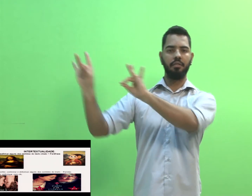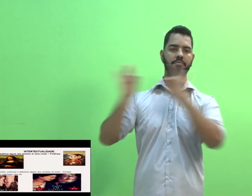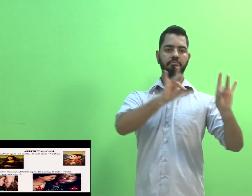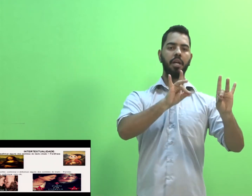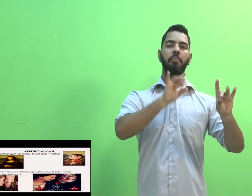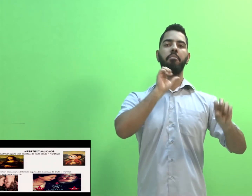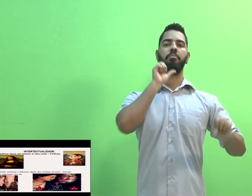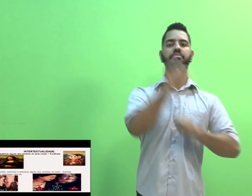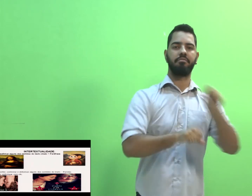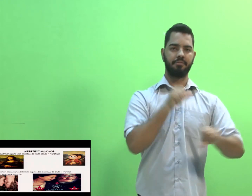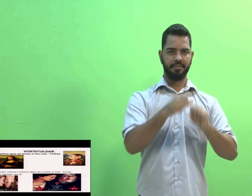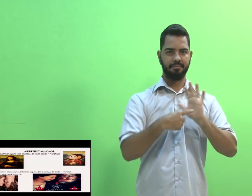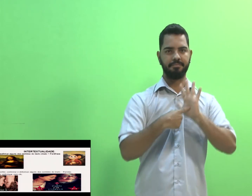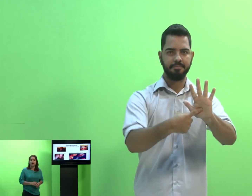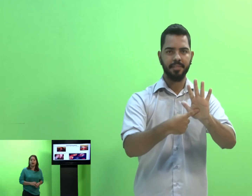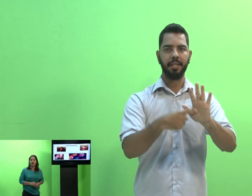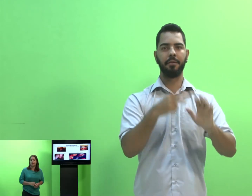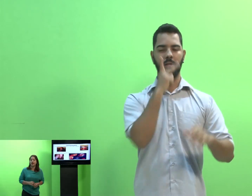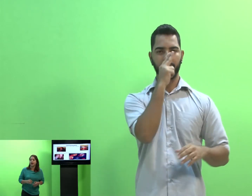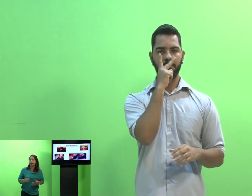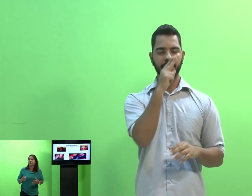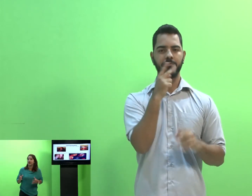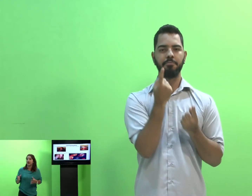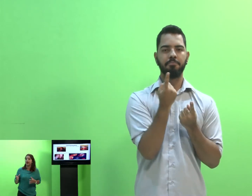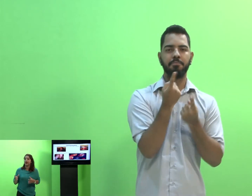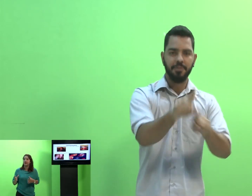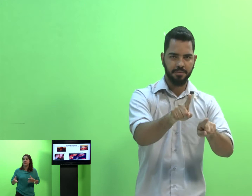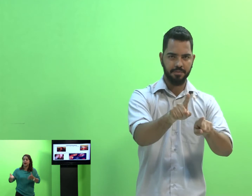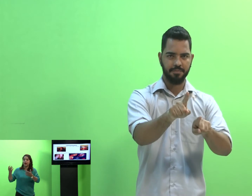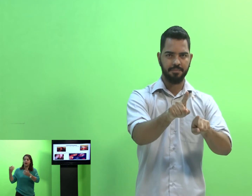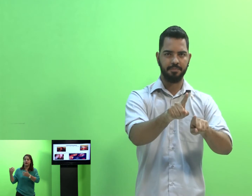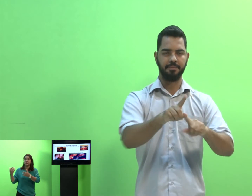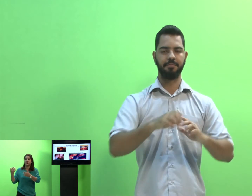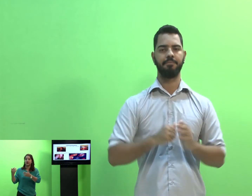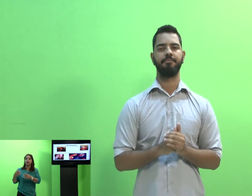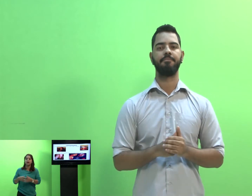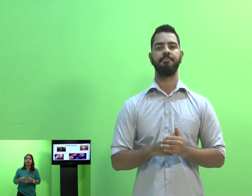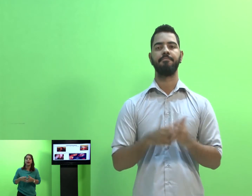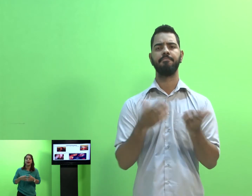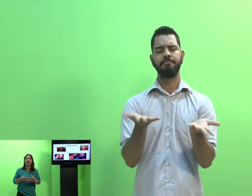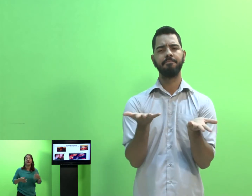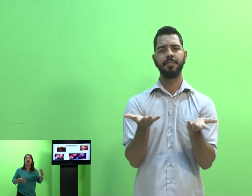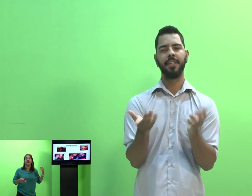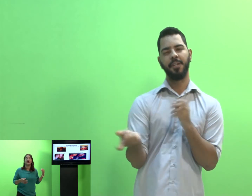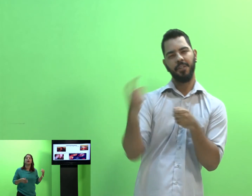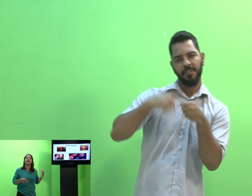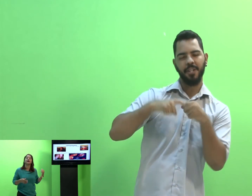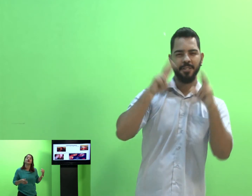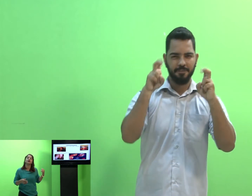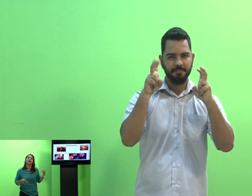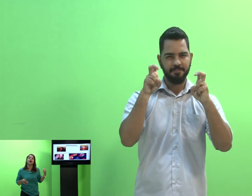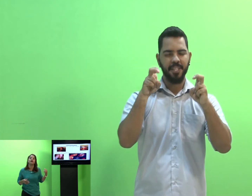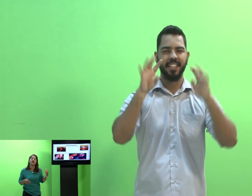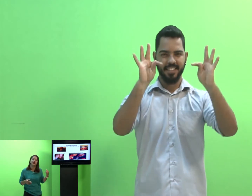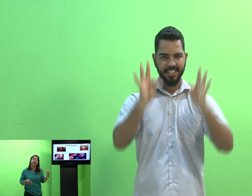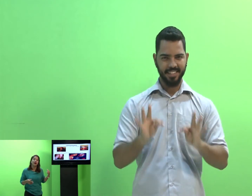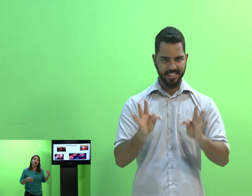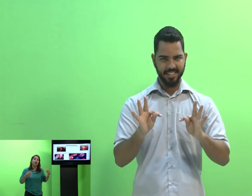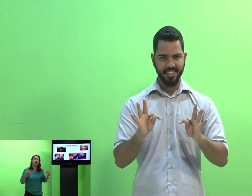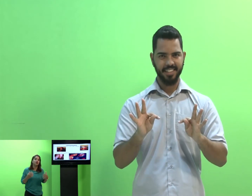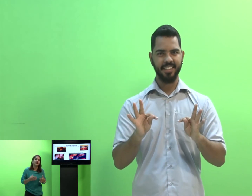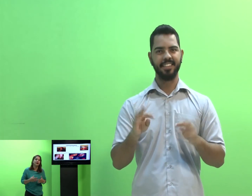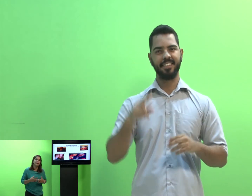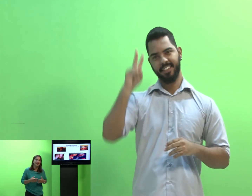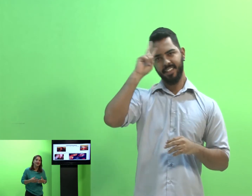primeiro quadro nesse segundo quadro. Bom, gente, o que nós percebemos então, voltando um pouquinho, é que em relação ao texto de Gonçalves